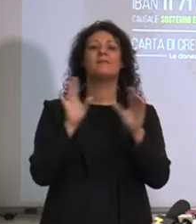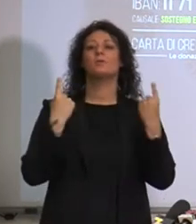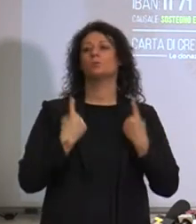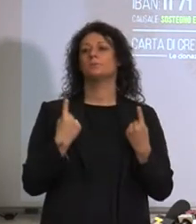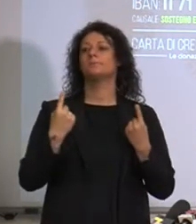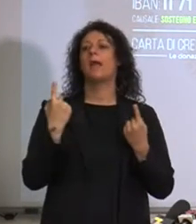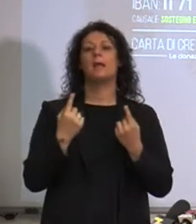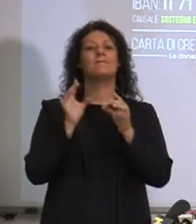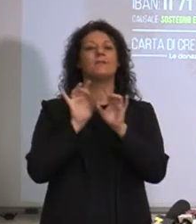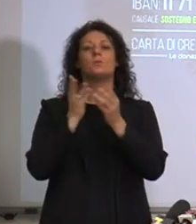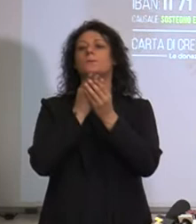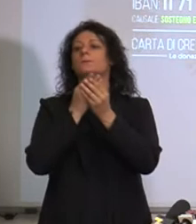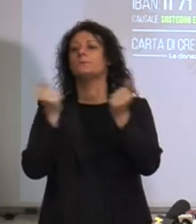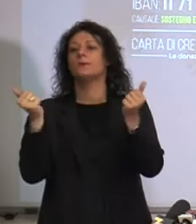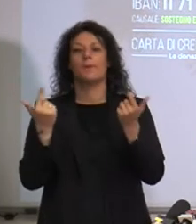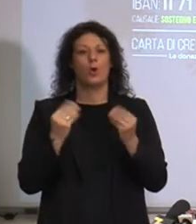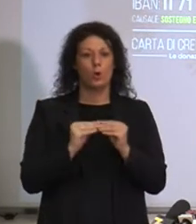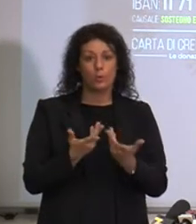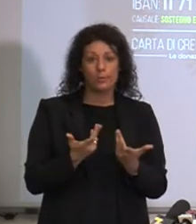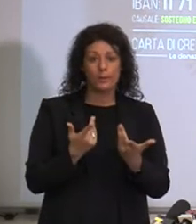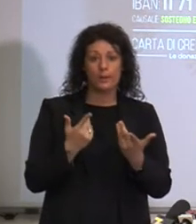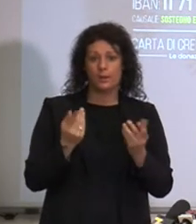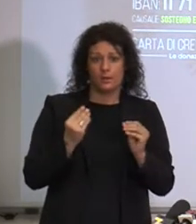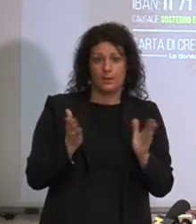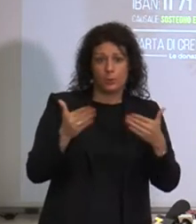questo, moriremo di crisi isteriche piuttosto che